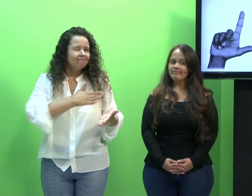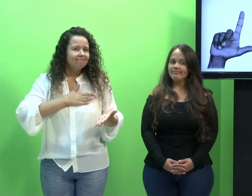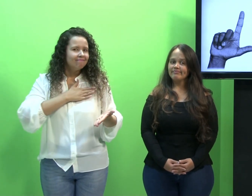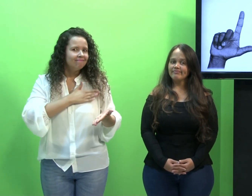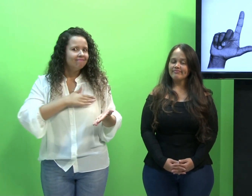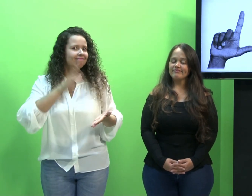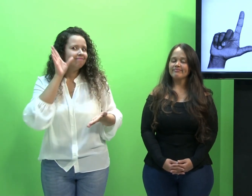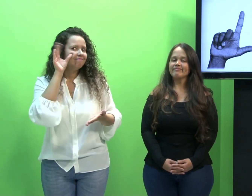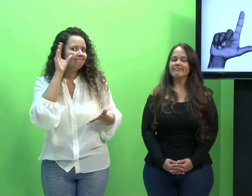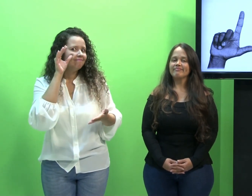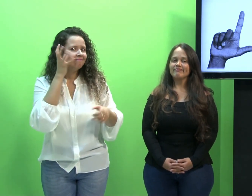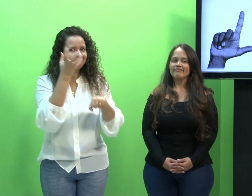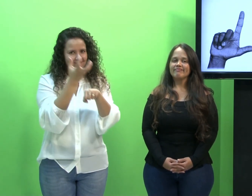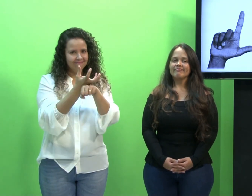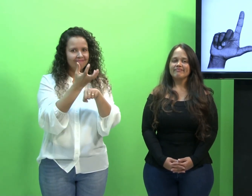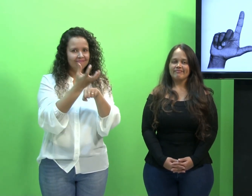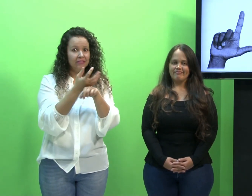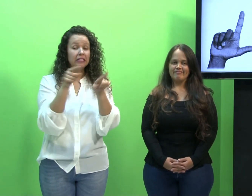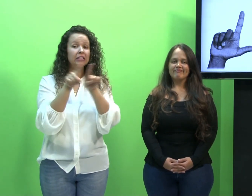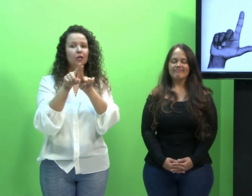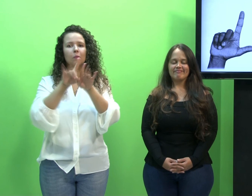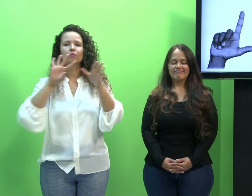e no processo de inclusão para que possam